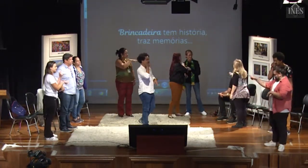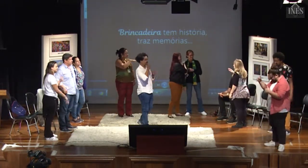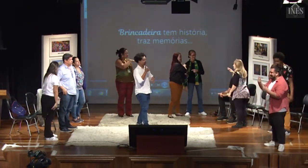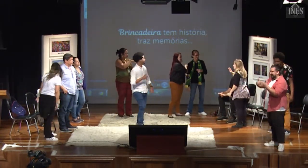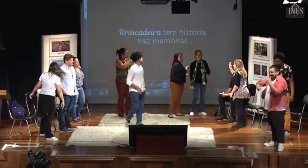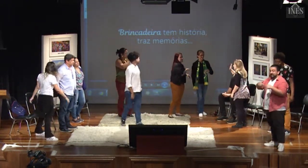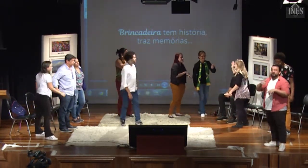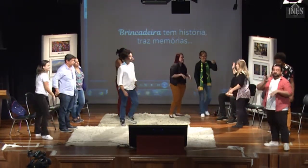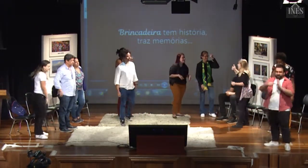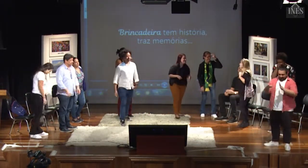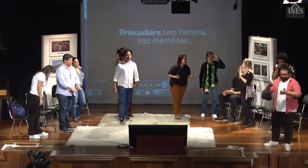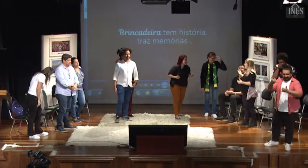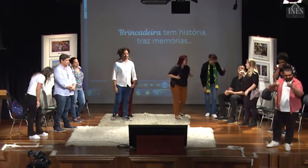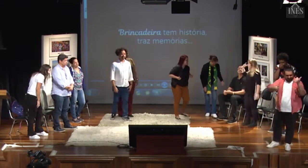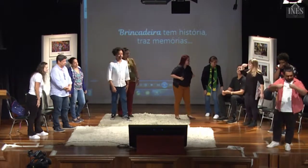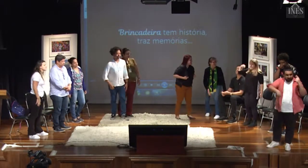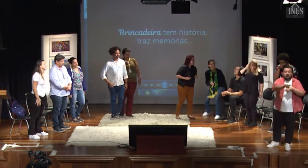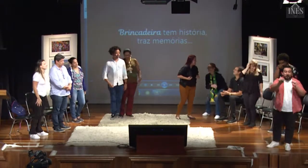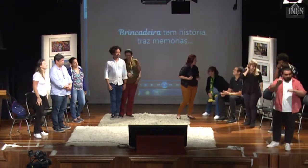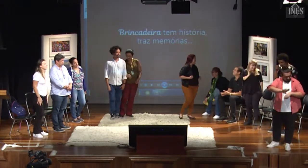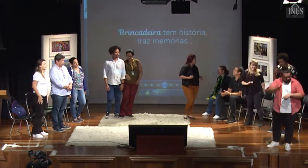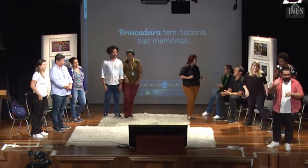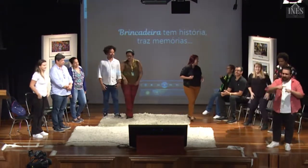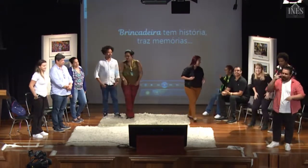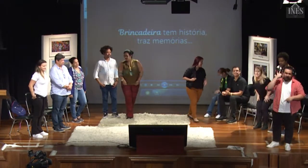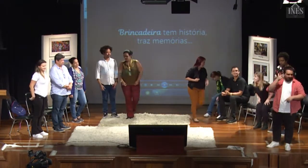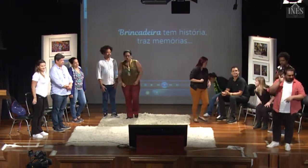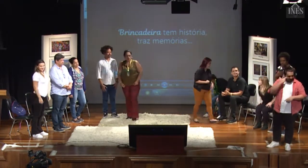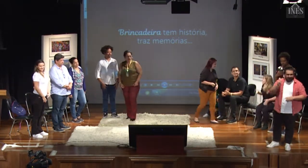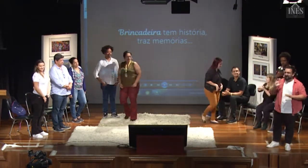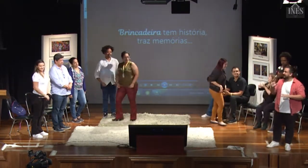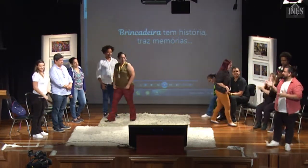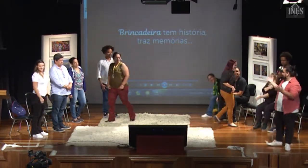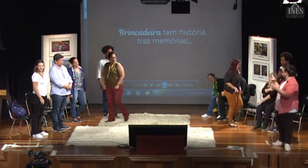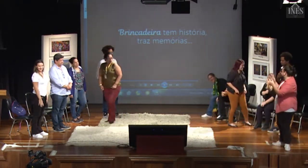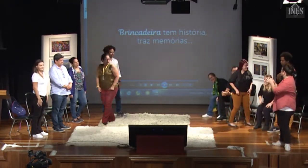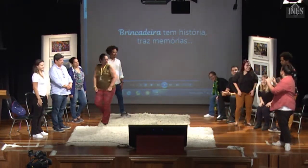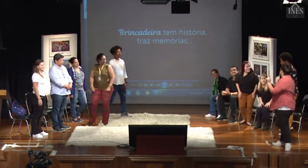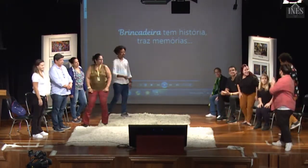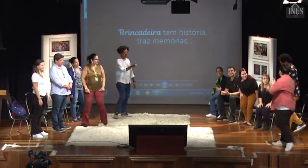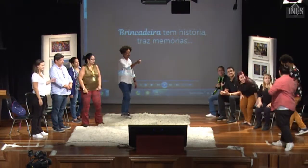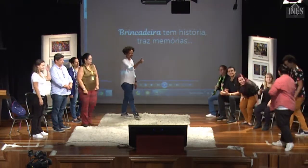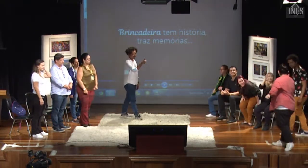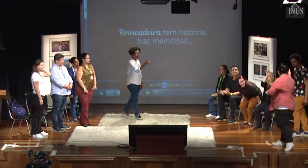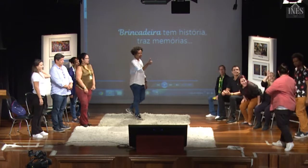Tem o telefone sem fio. Eu vou mostrar o telefone sem fio, vocês podem usar também, porque é muito legal. Agora vamos